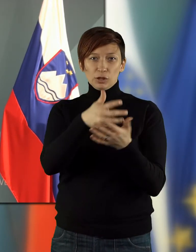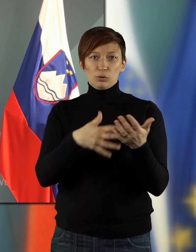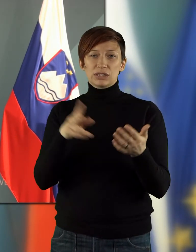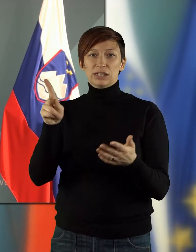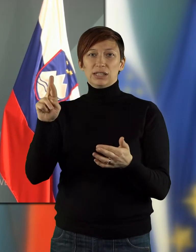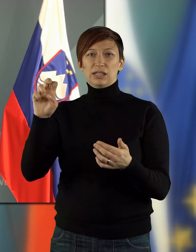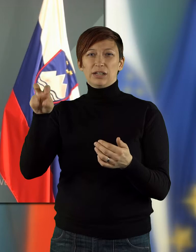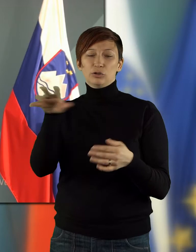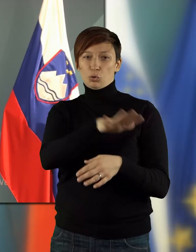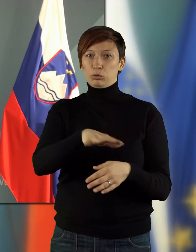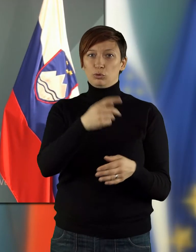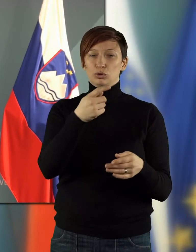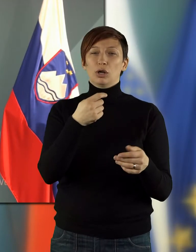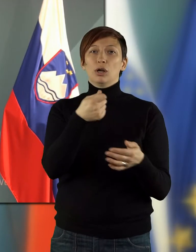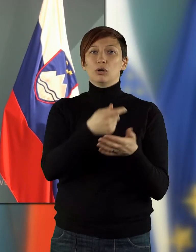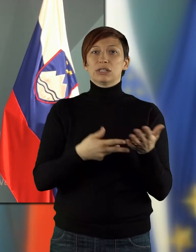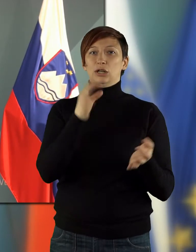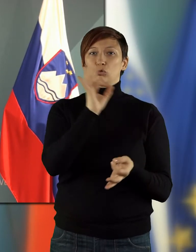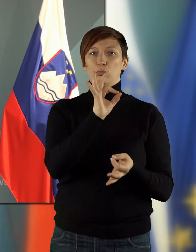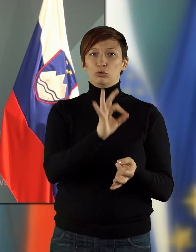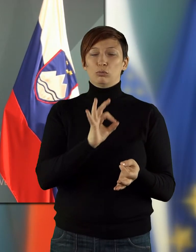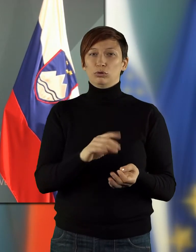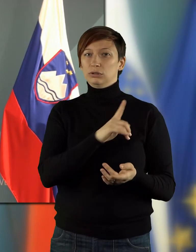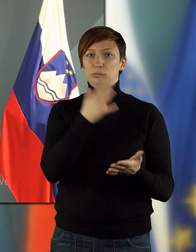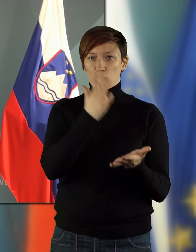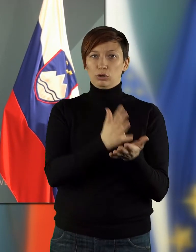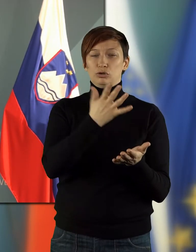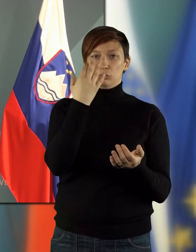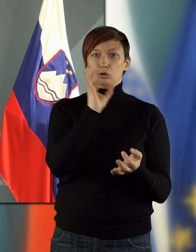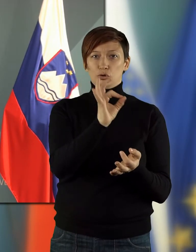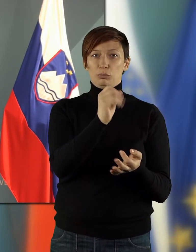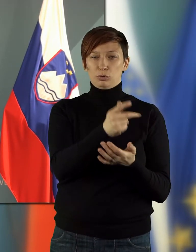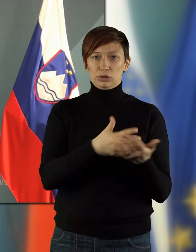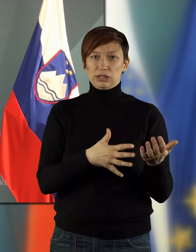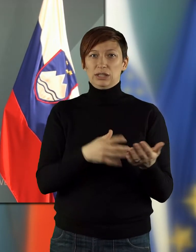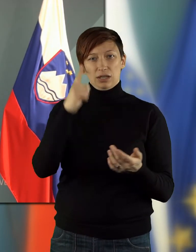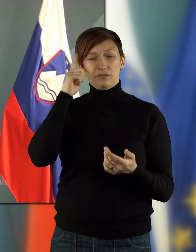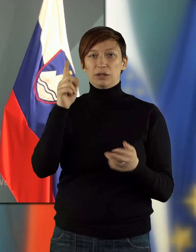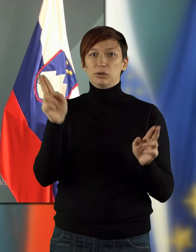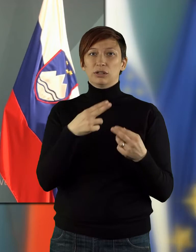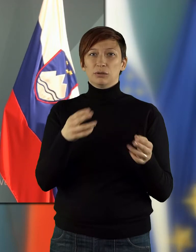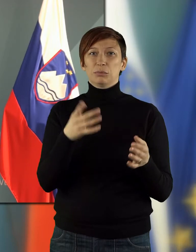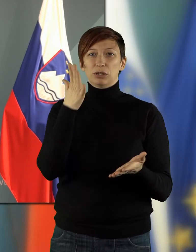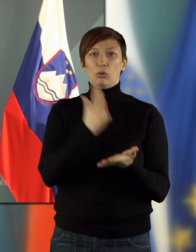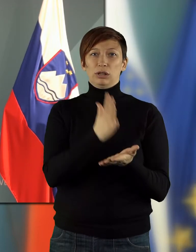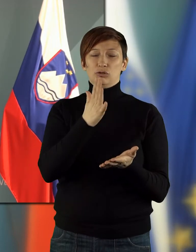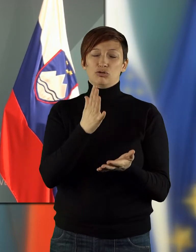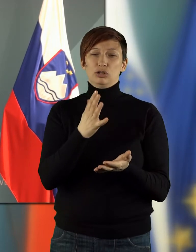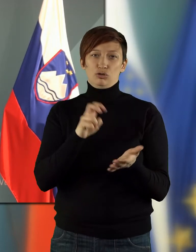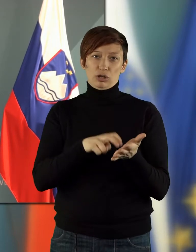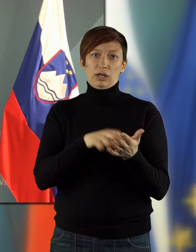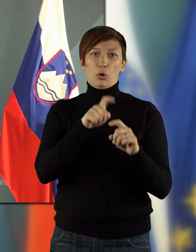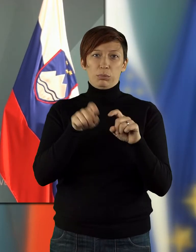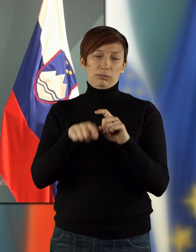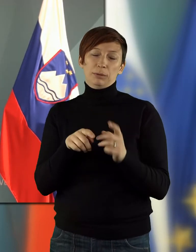bilo po oceni Kreval to področje ocenjeno z oceno dobro. Ni bilo z odlično, bilo je z oceno dobro. Vemo, da ne moremo biti